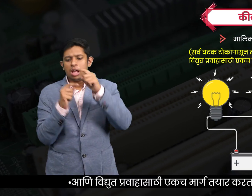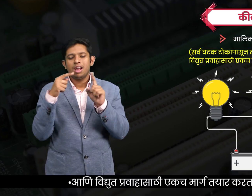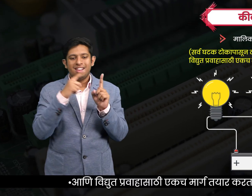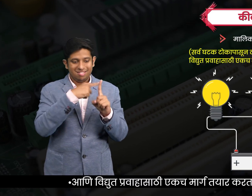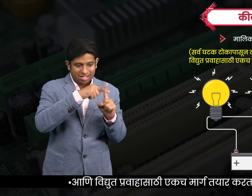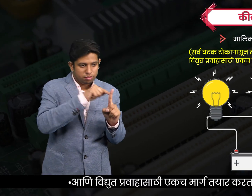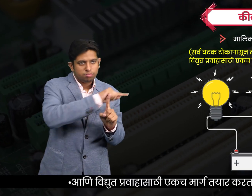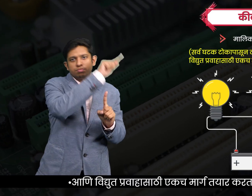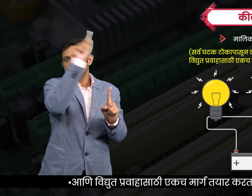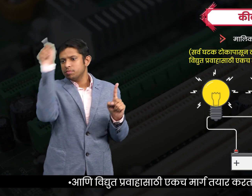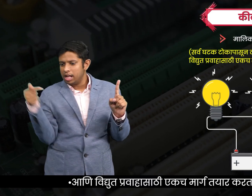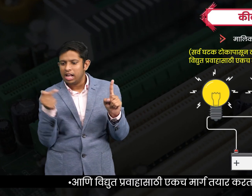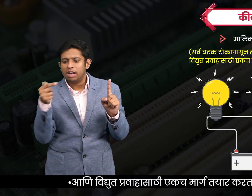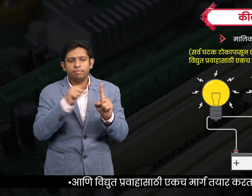म्हणतात.